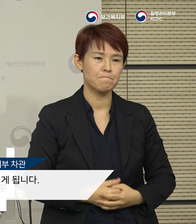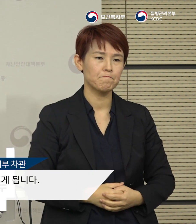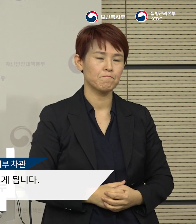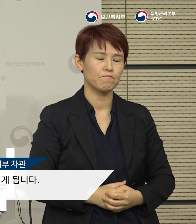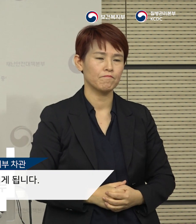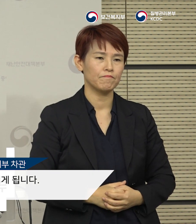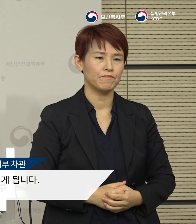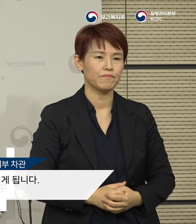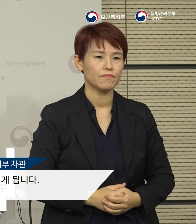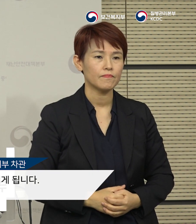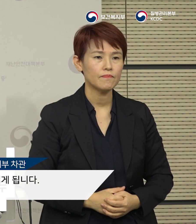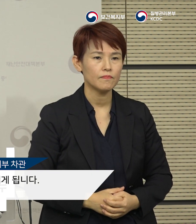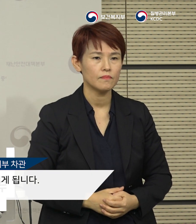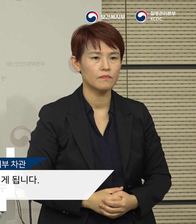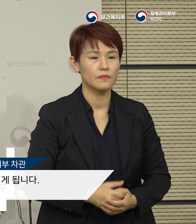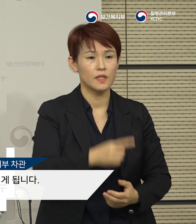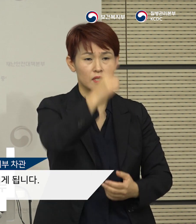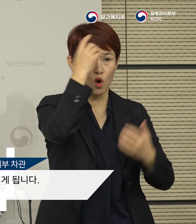이동하시게 됩니다.